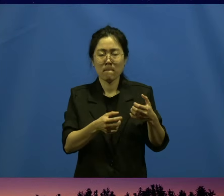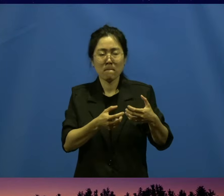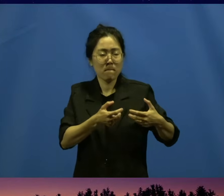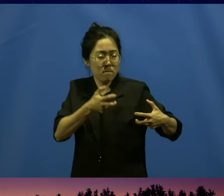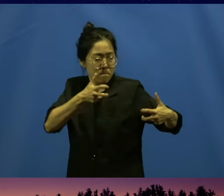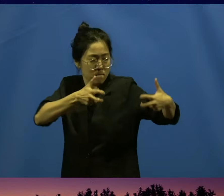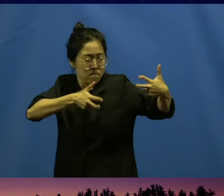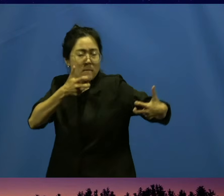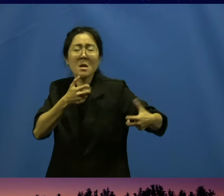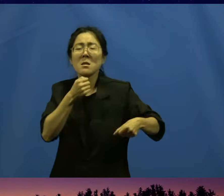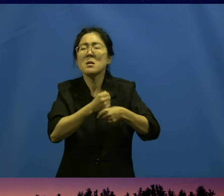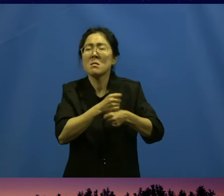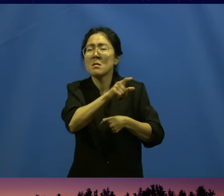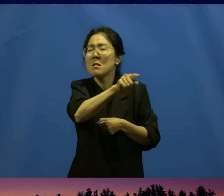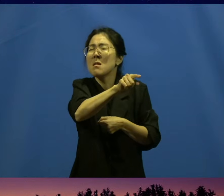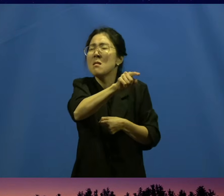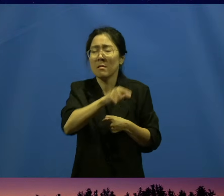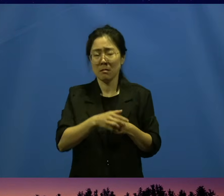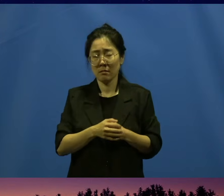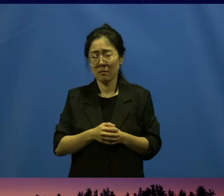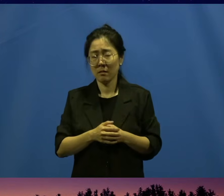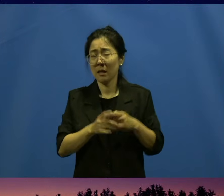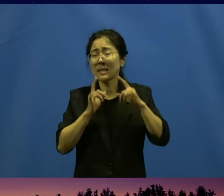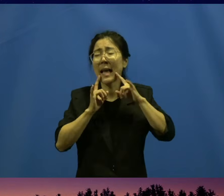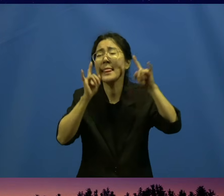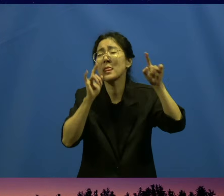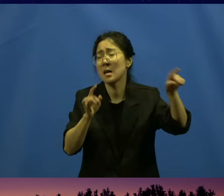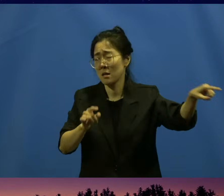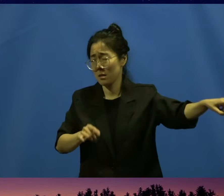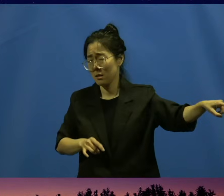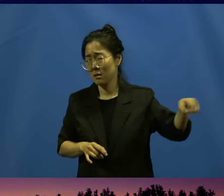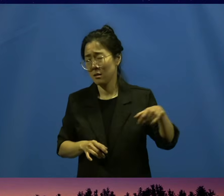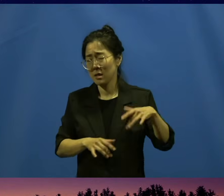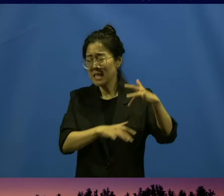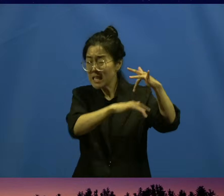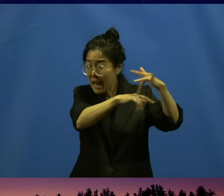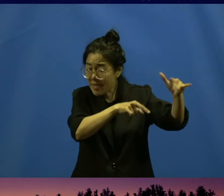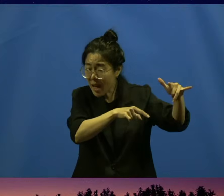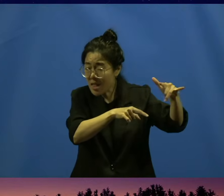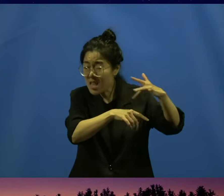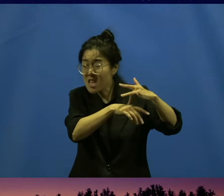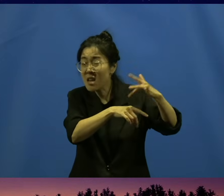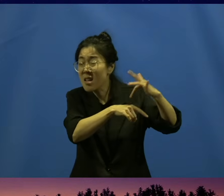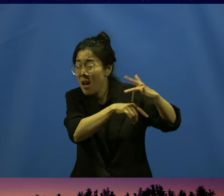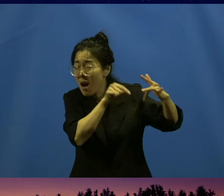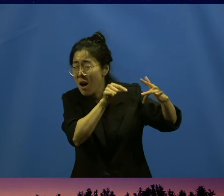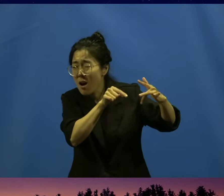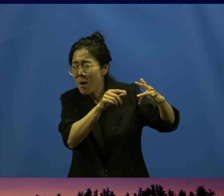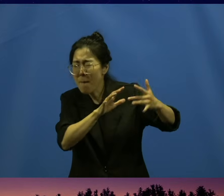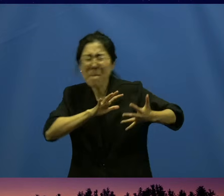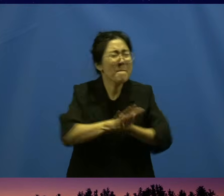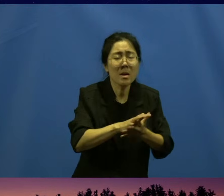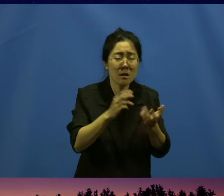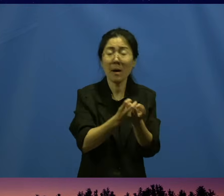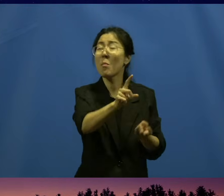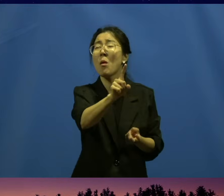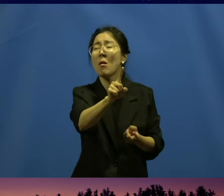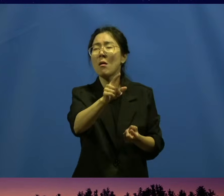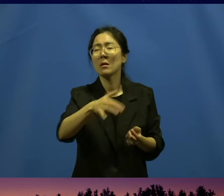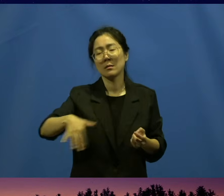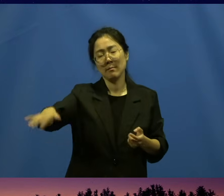이것이 사탄의 전략입니다. 그래서 동역자 여러분, 사탄을 짓밟는 것은 우리가 하나 되는 것인 줄로